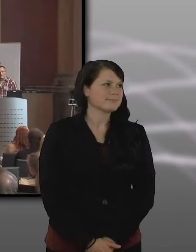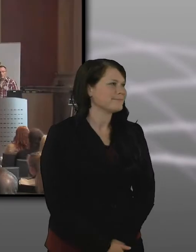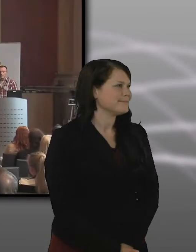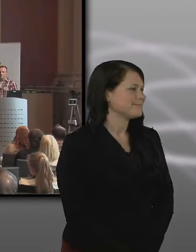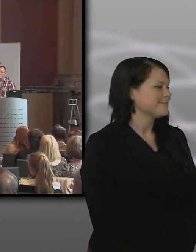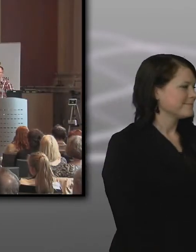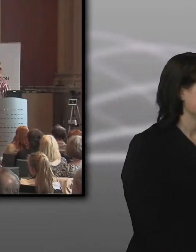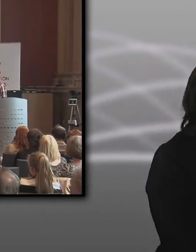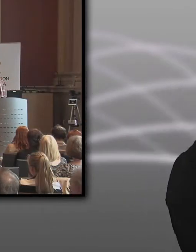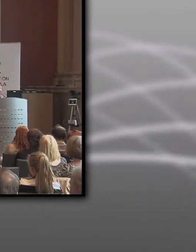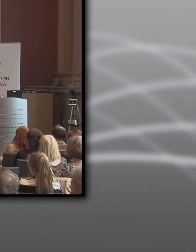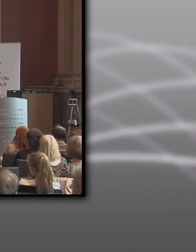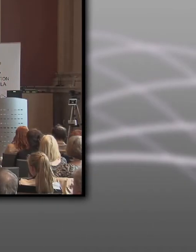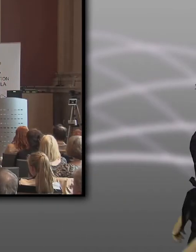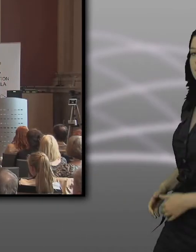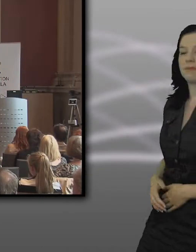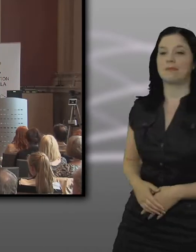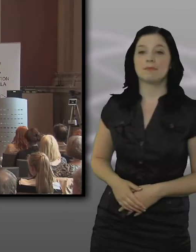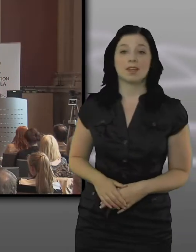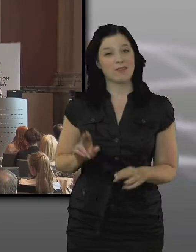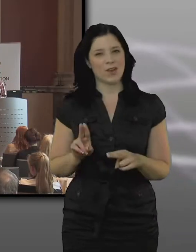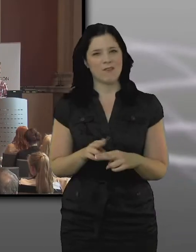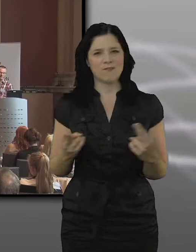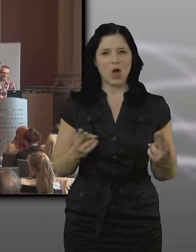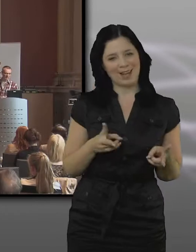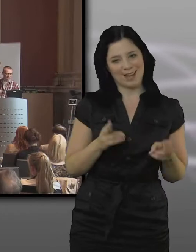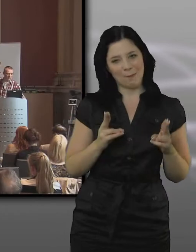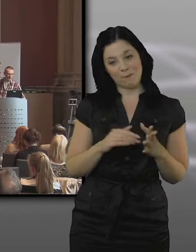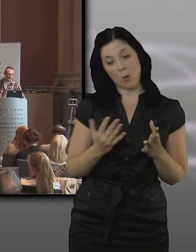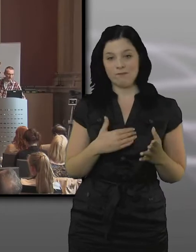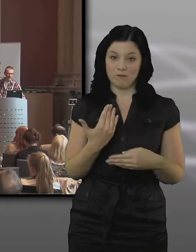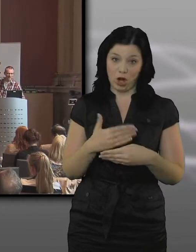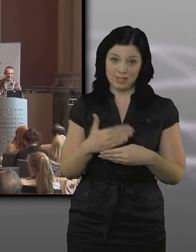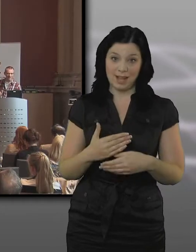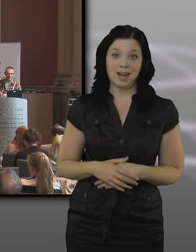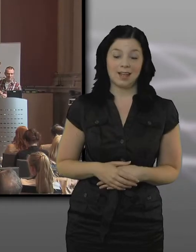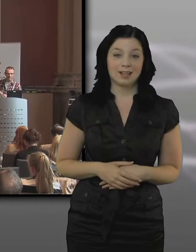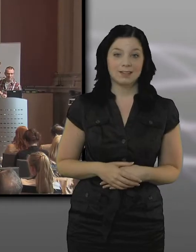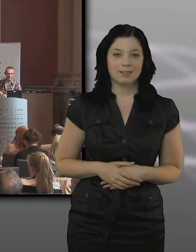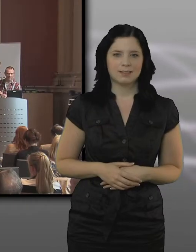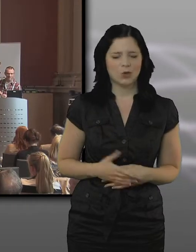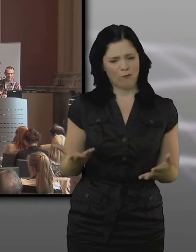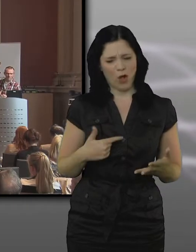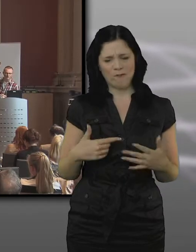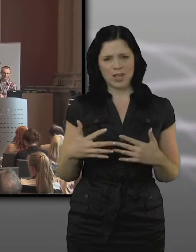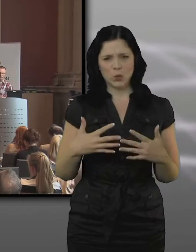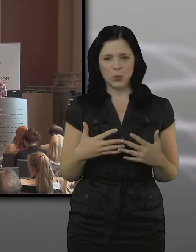Så där har det en vanlig trailer för en sån föreställning. Vad vi gjorde då har i